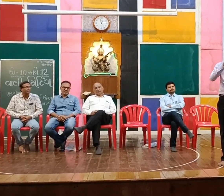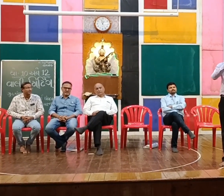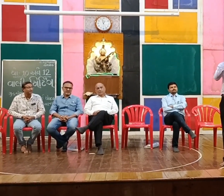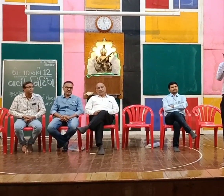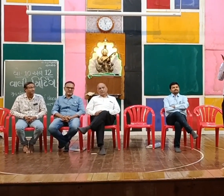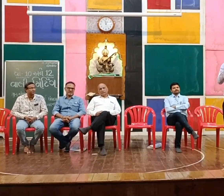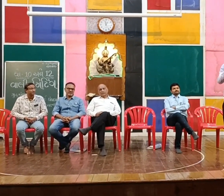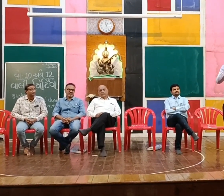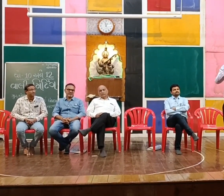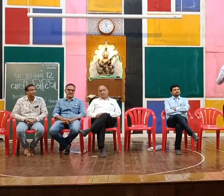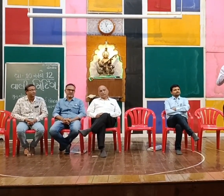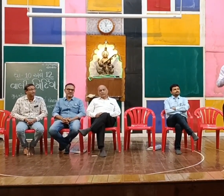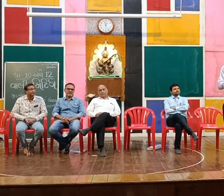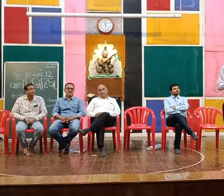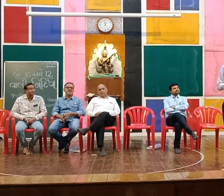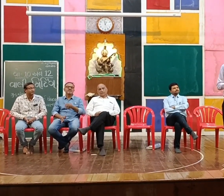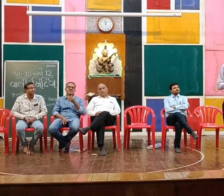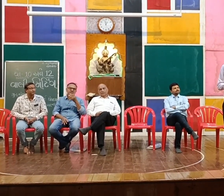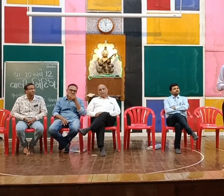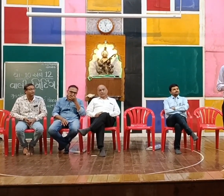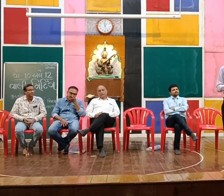અને વિદ્યાર્થી મિત્રો